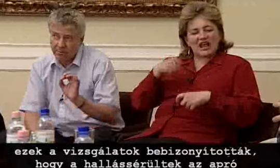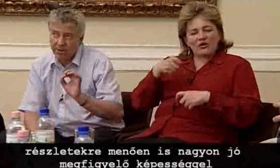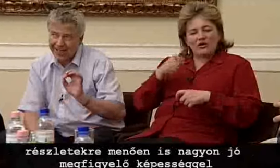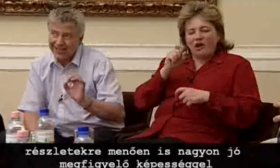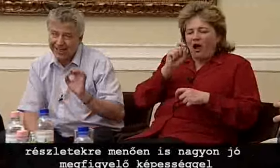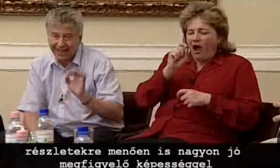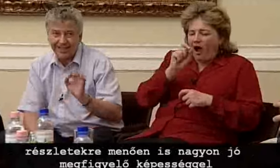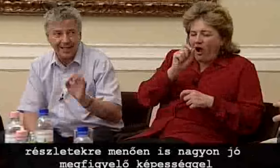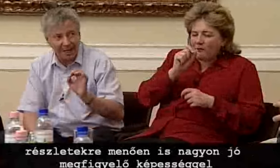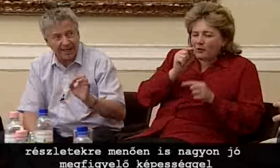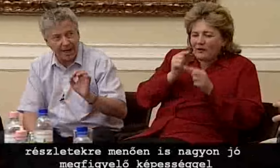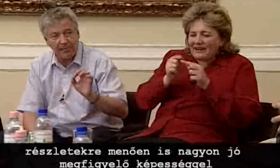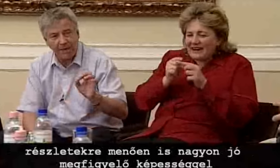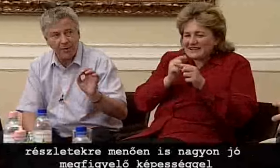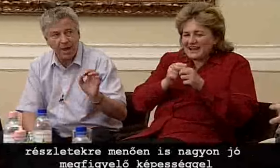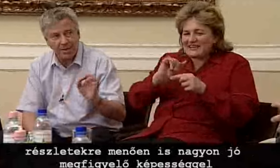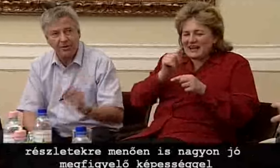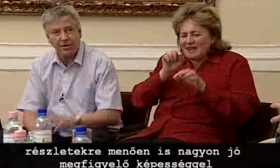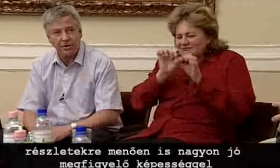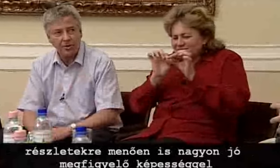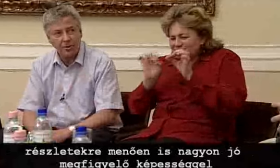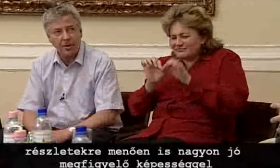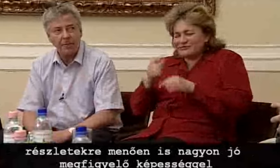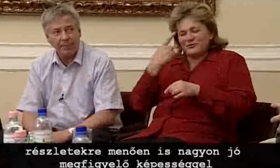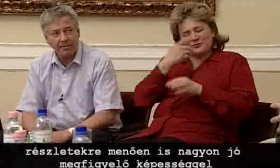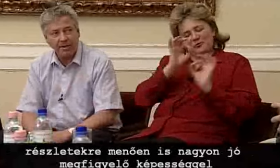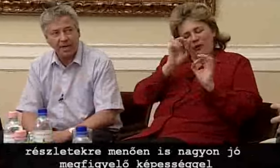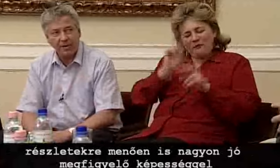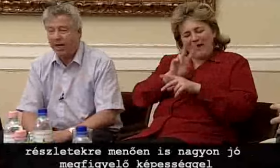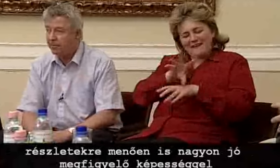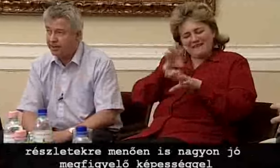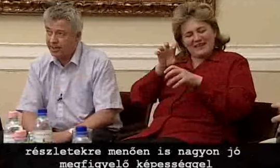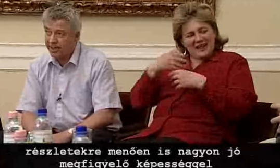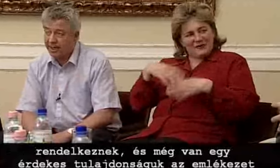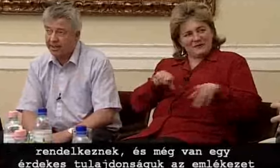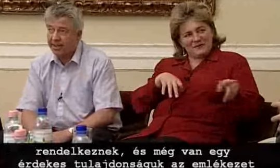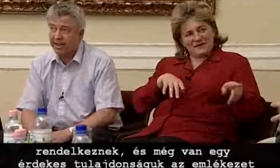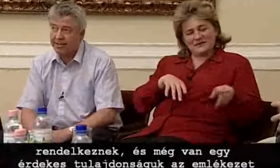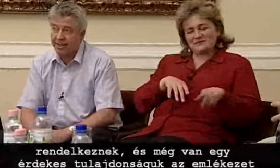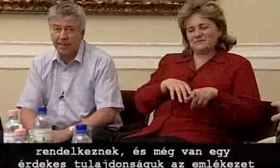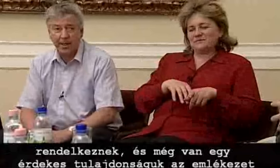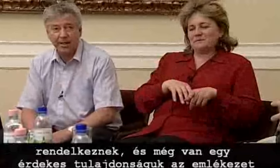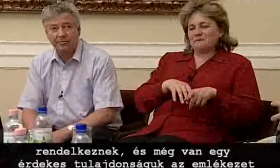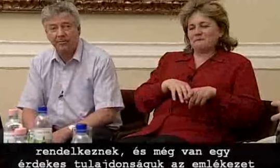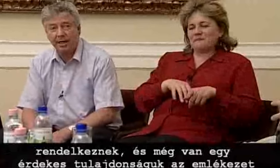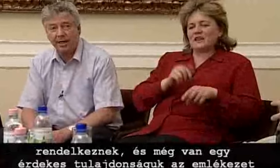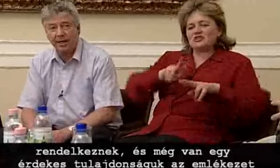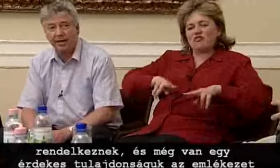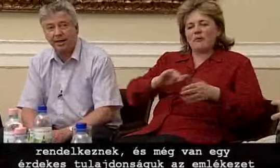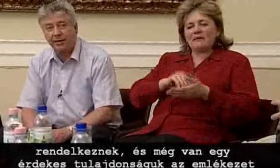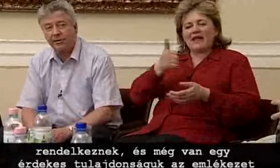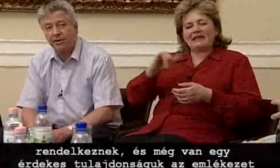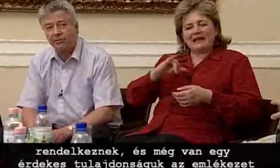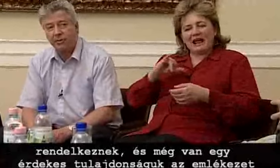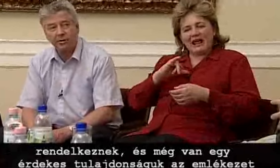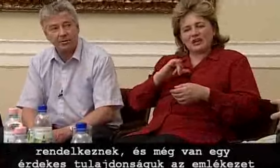apró részletekre menően is nagyon jó megfigyelő képességgel rendelkeznek, és van még egy